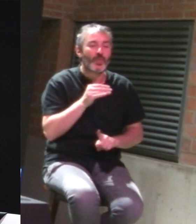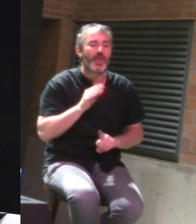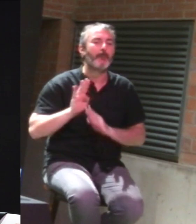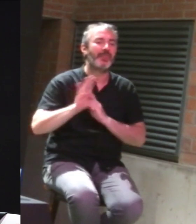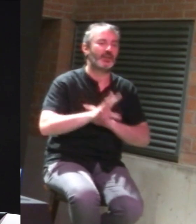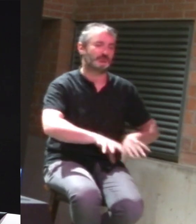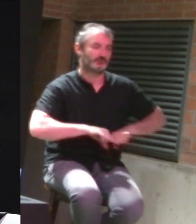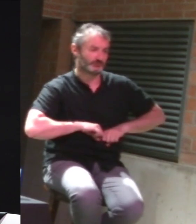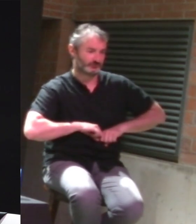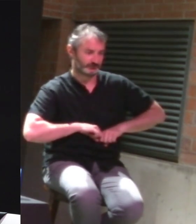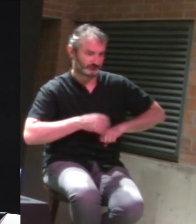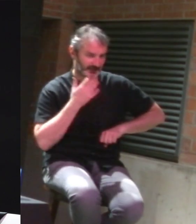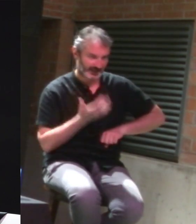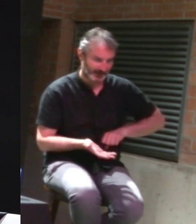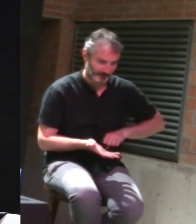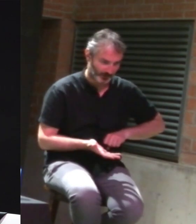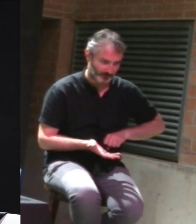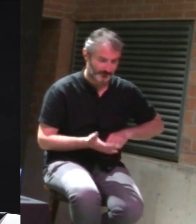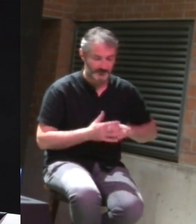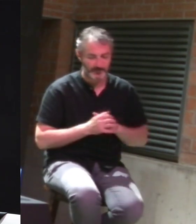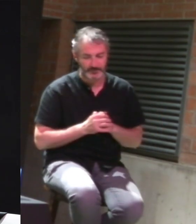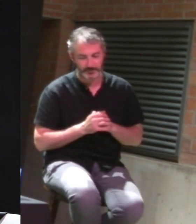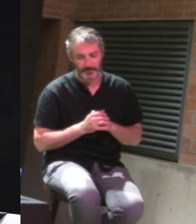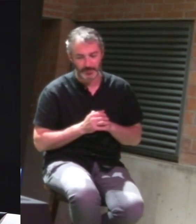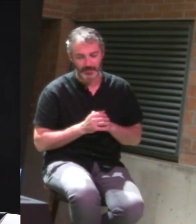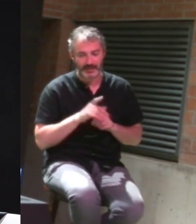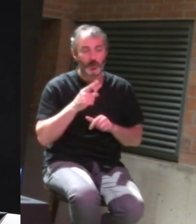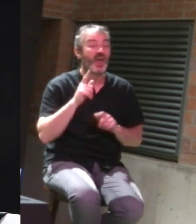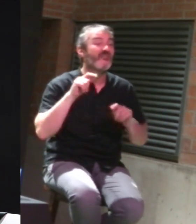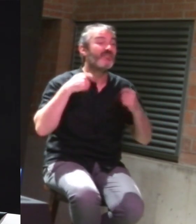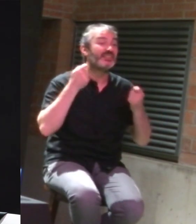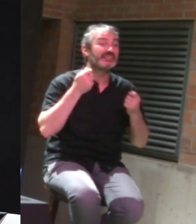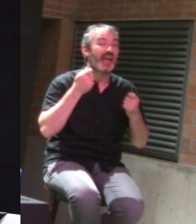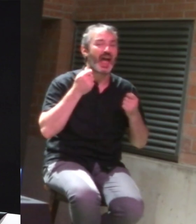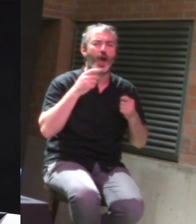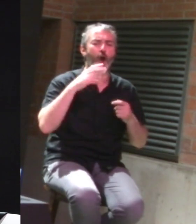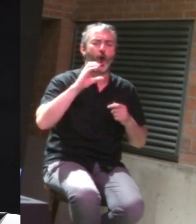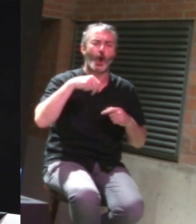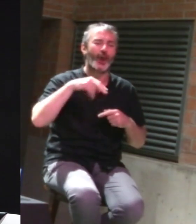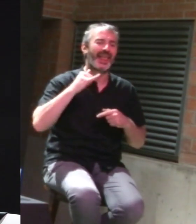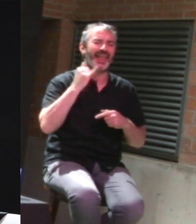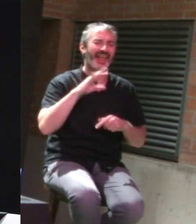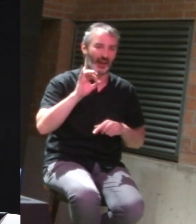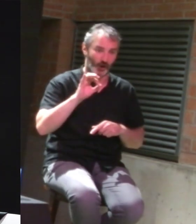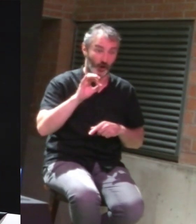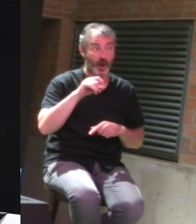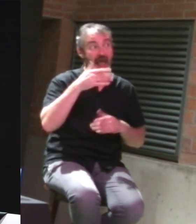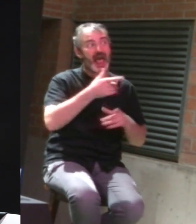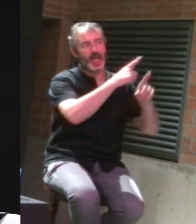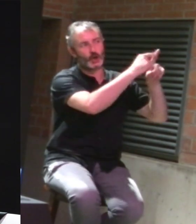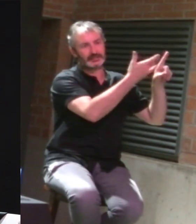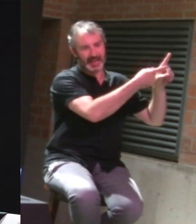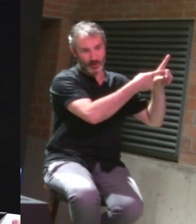dir, quan hi havia la Cisca Conejero tancada a la presó, on ara hi ha el Corte Inglés, doncs ell anava a la llibre, que tenia